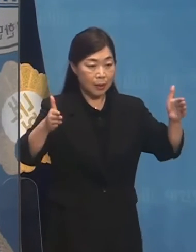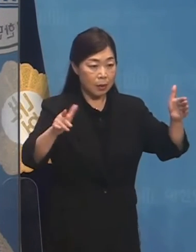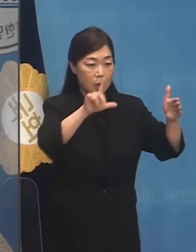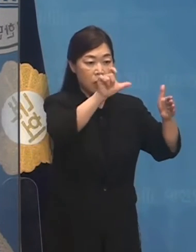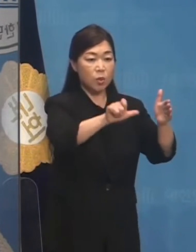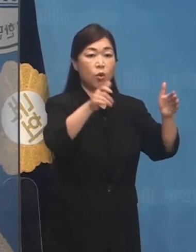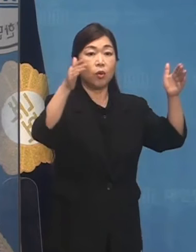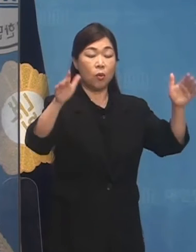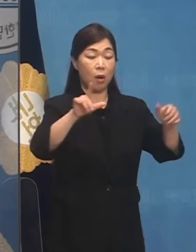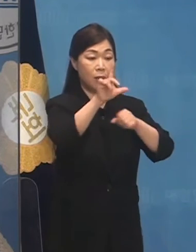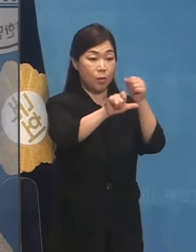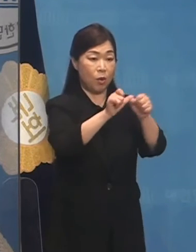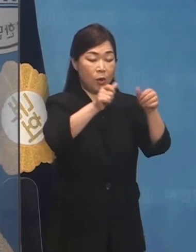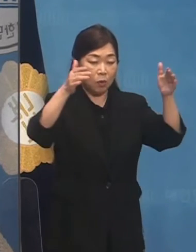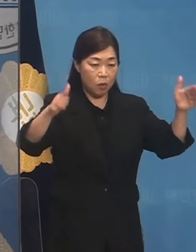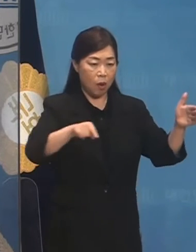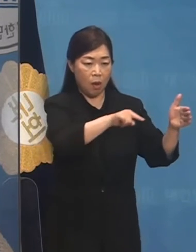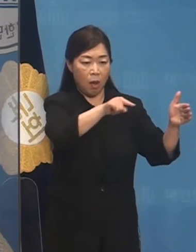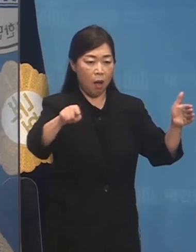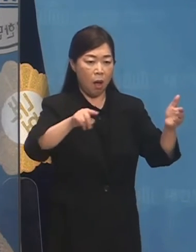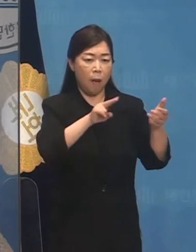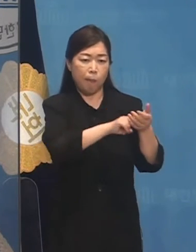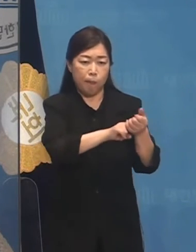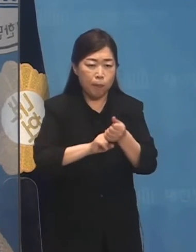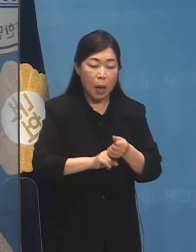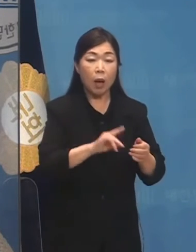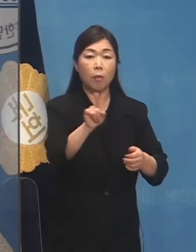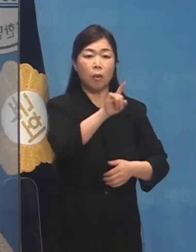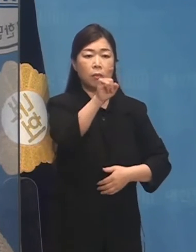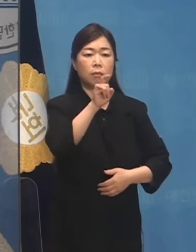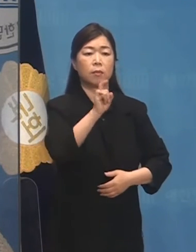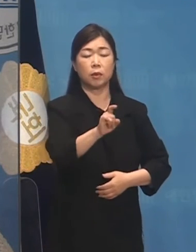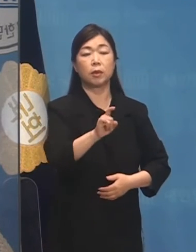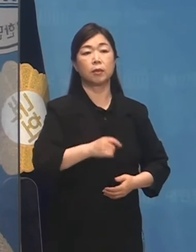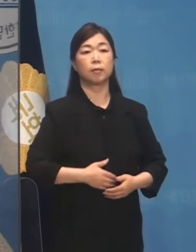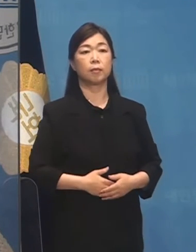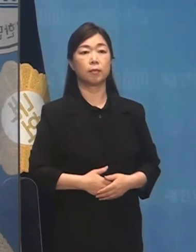15년 사이에 감춰야 될 일이 뭐 이렇게 많이 생긴 겁니까?